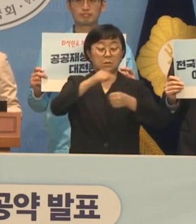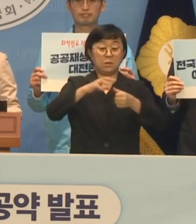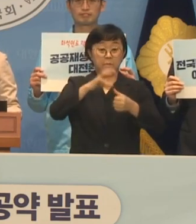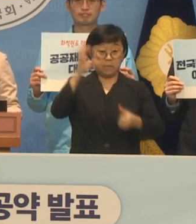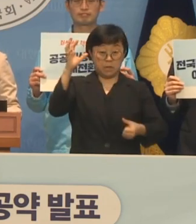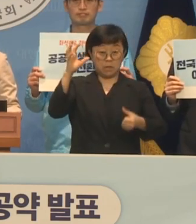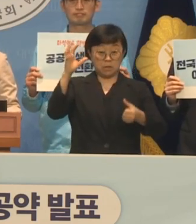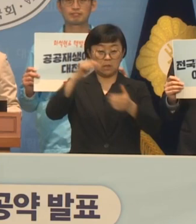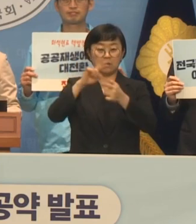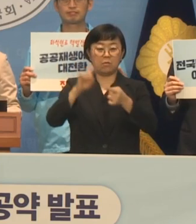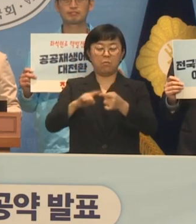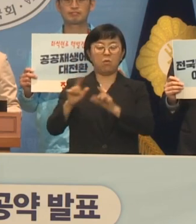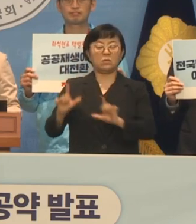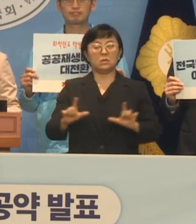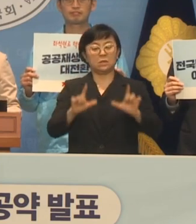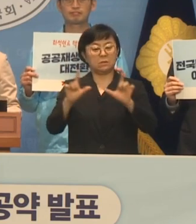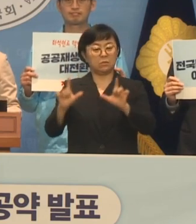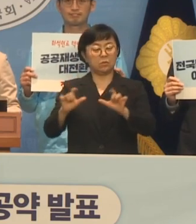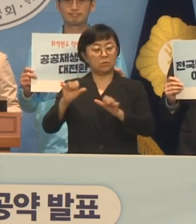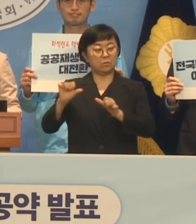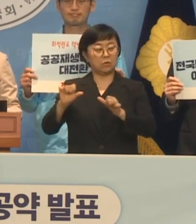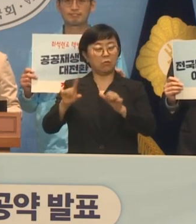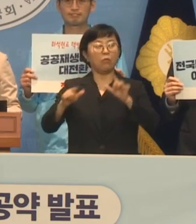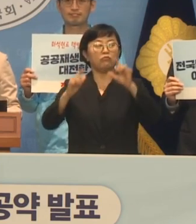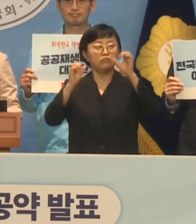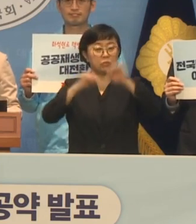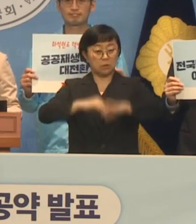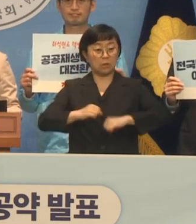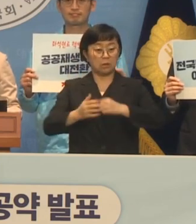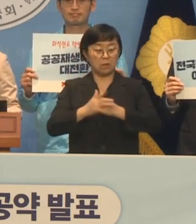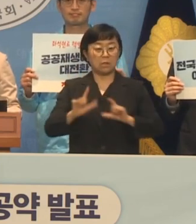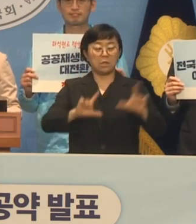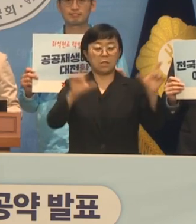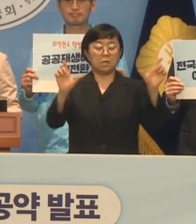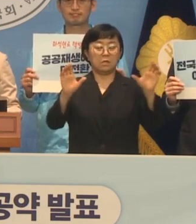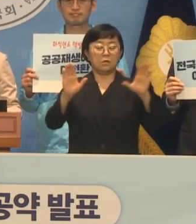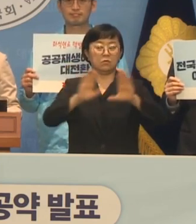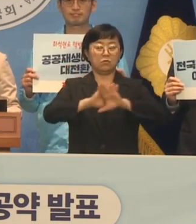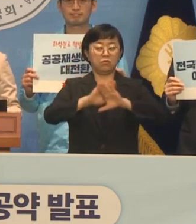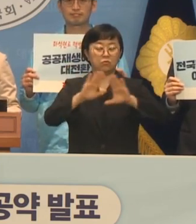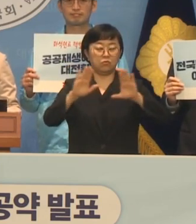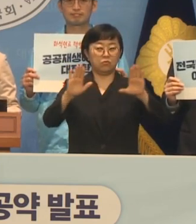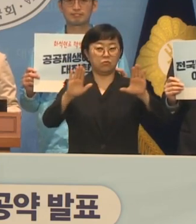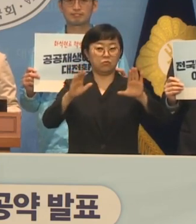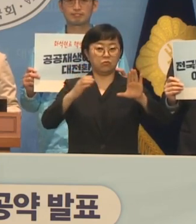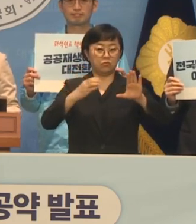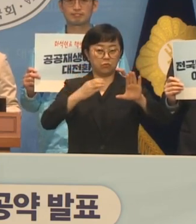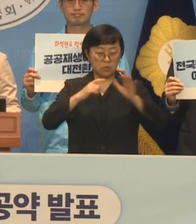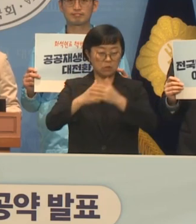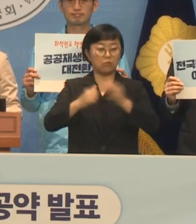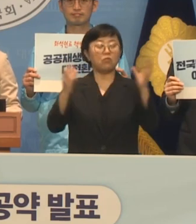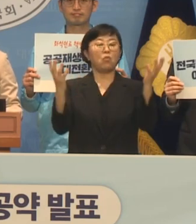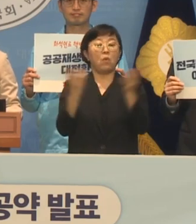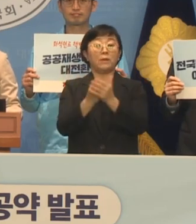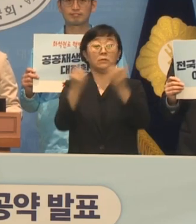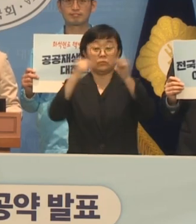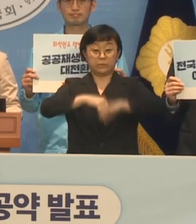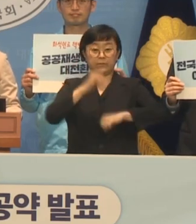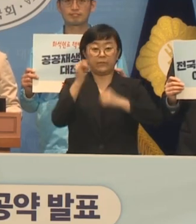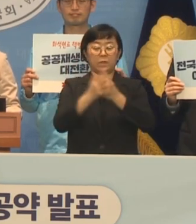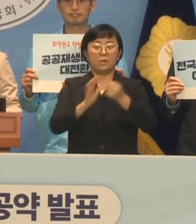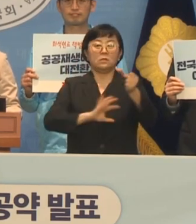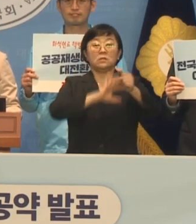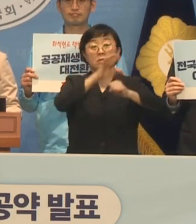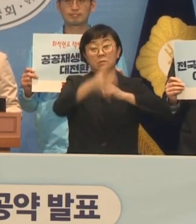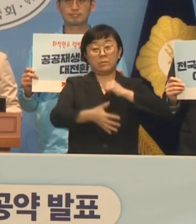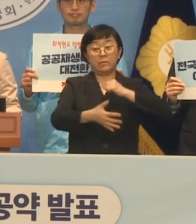생태계를 무너뜨렸다던 윤석열 정부는 기후를 통째로 무너뜨리고 있습니다. 전